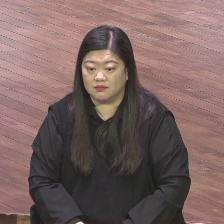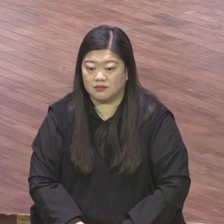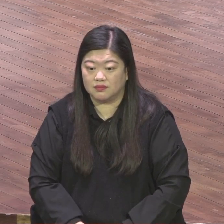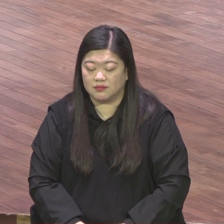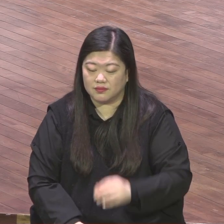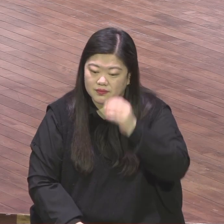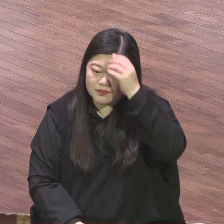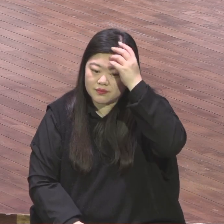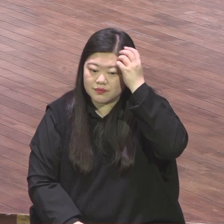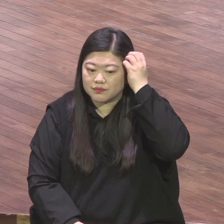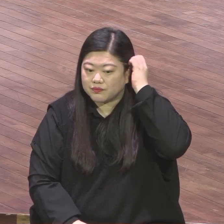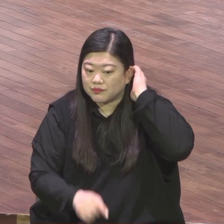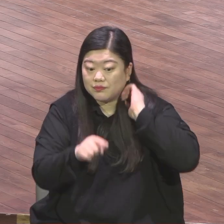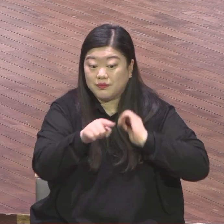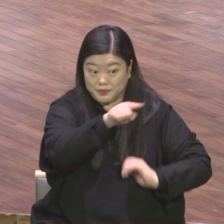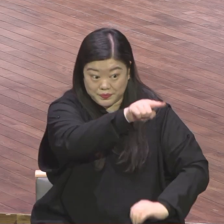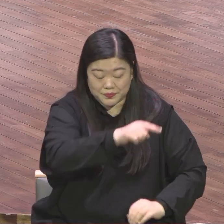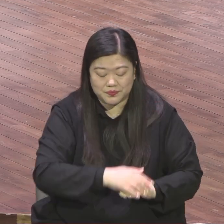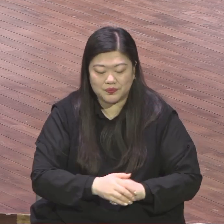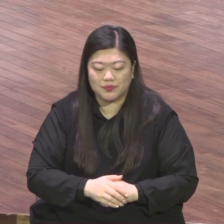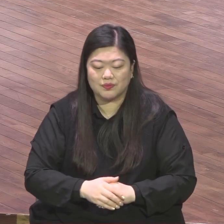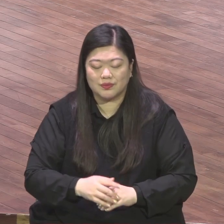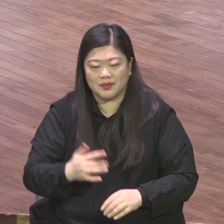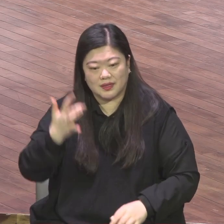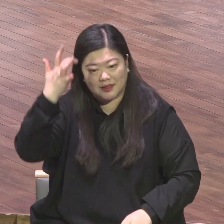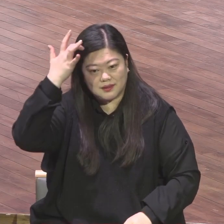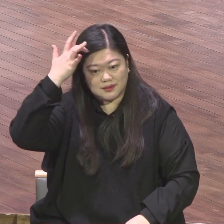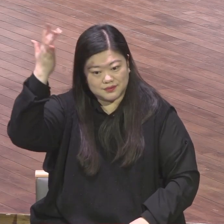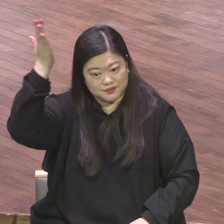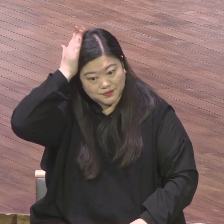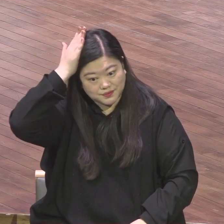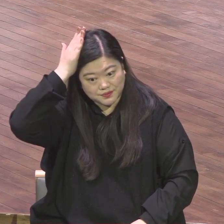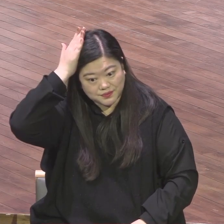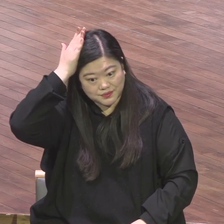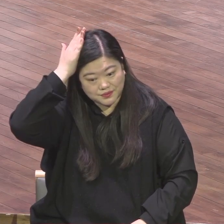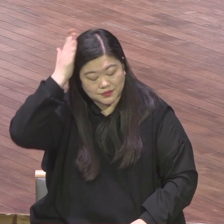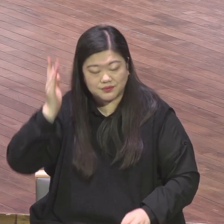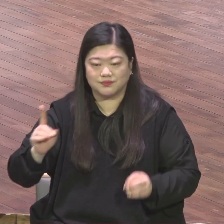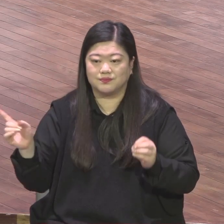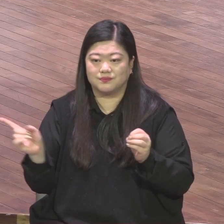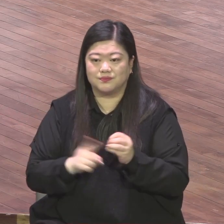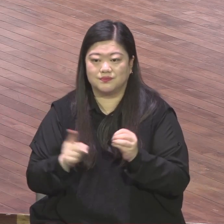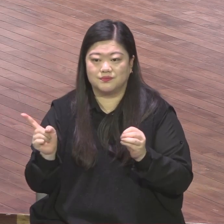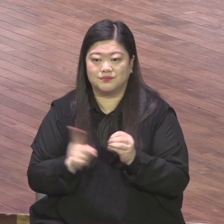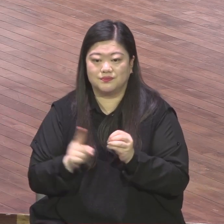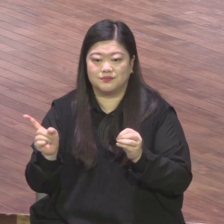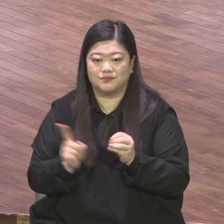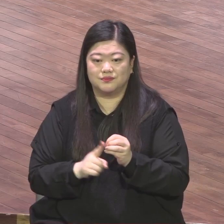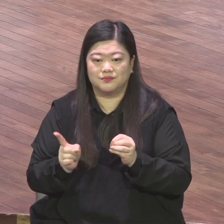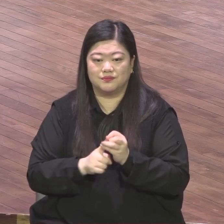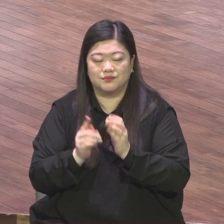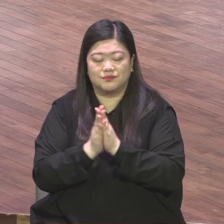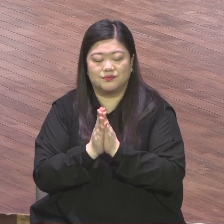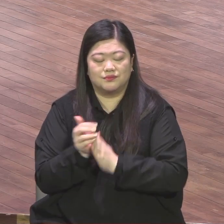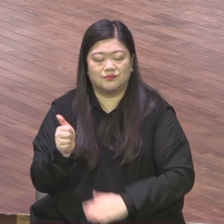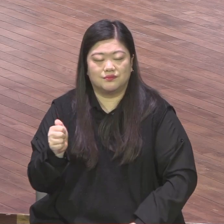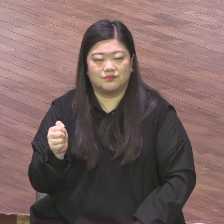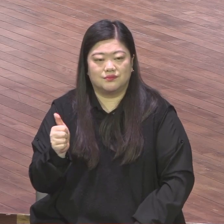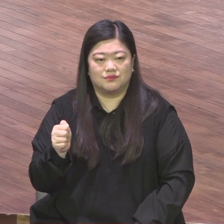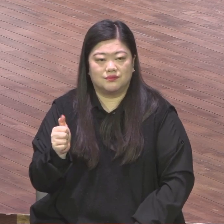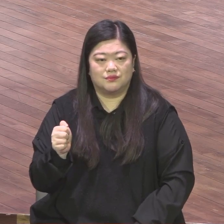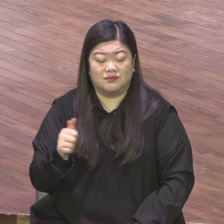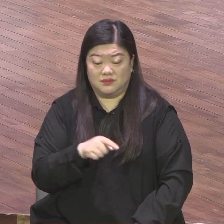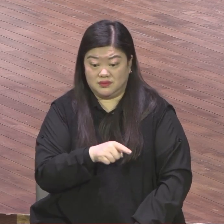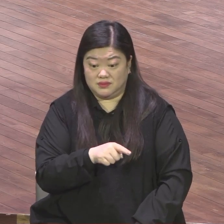도 자기 스스로 열심히 합니다. 종교의 종교. 미안합니다. 구원 없습니다.